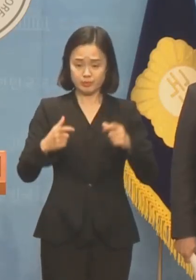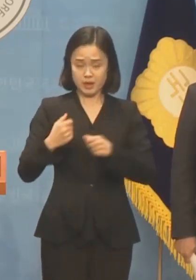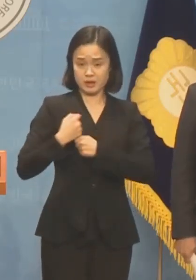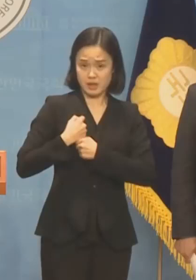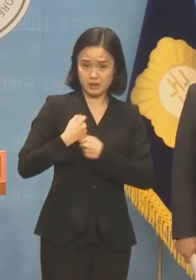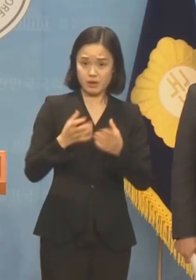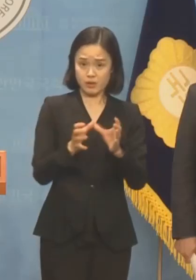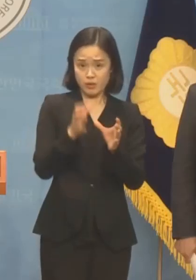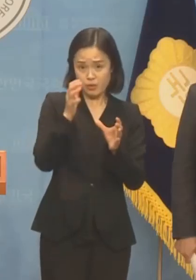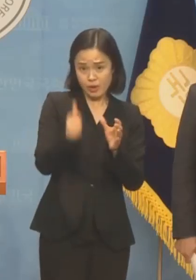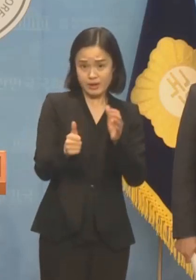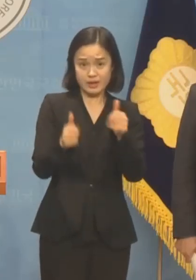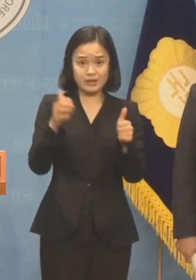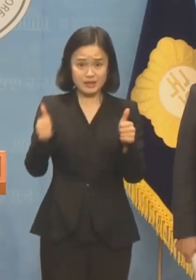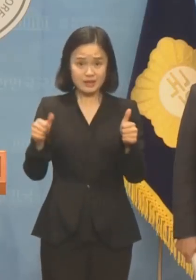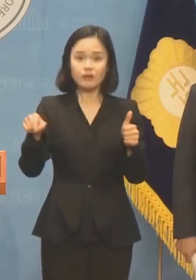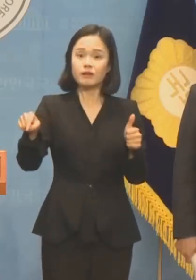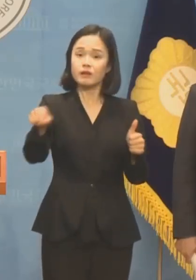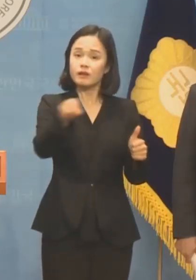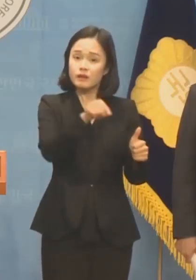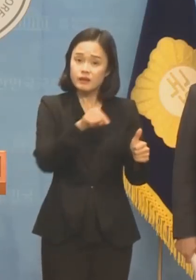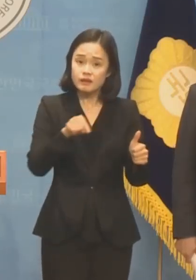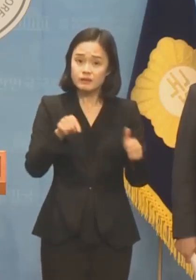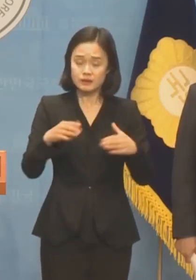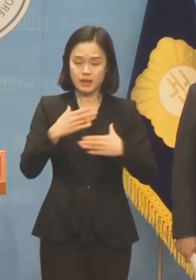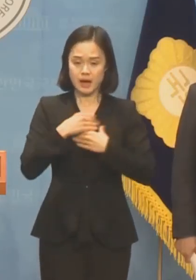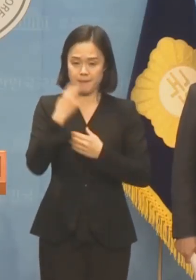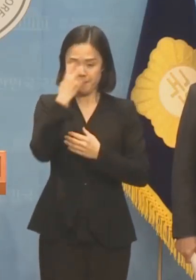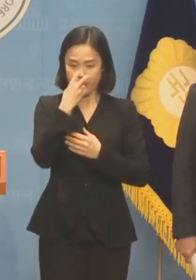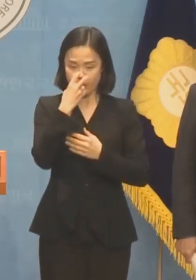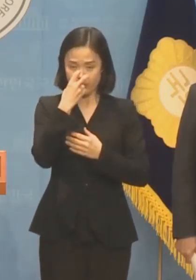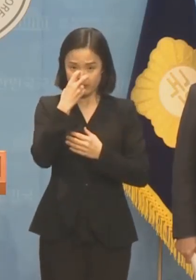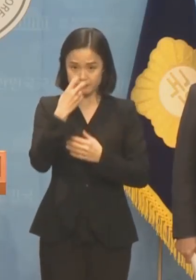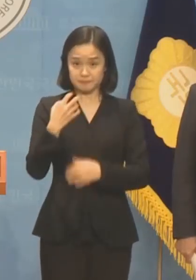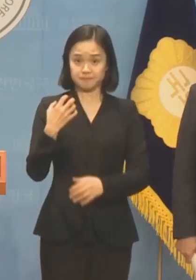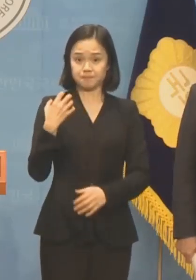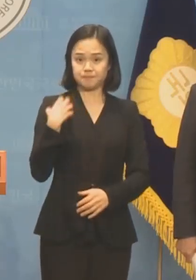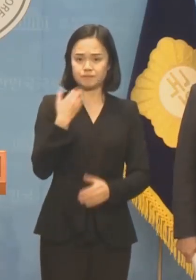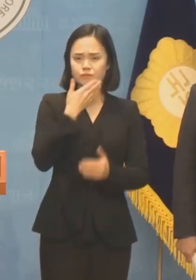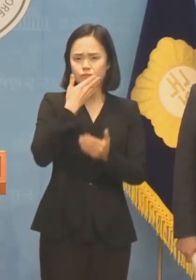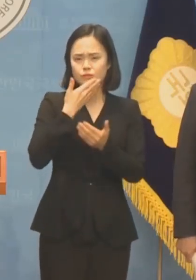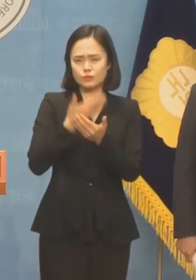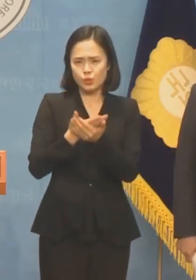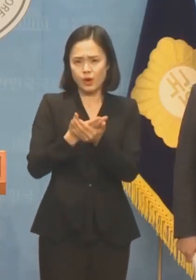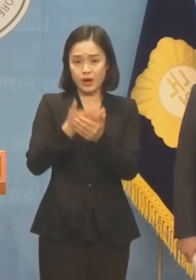담당하는 정보사령관 등 안보를 책임지는 주요 직위의